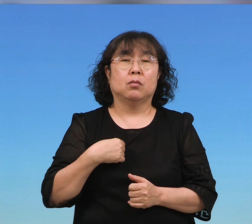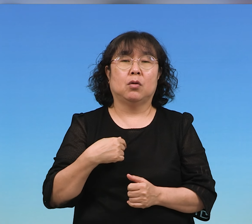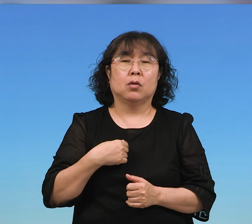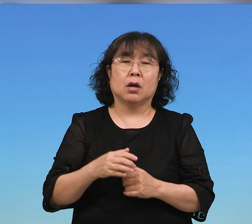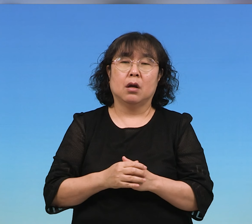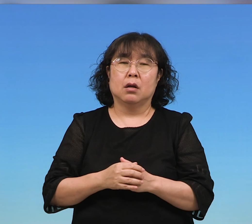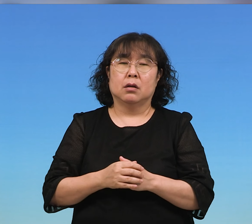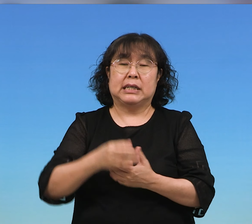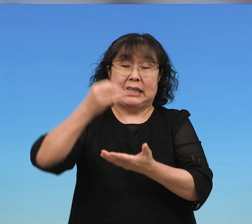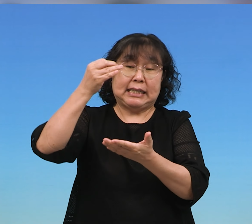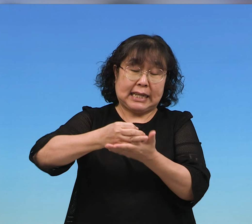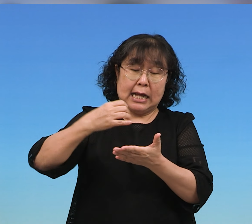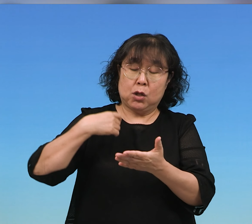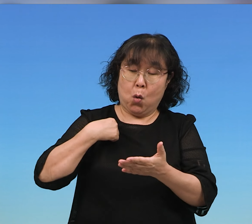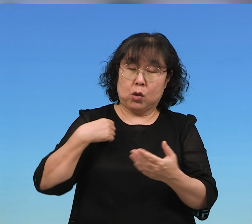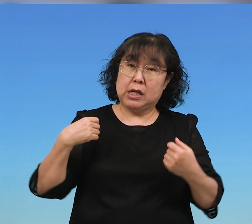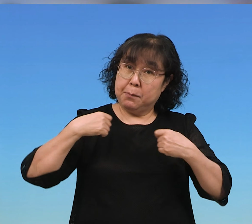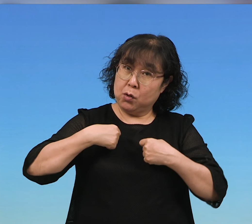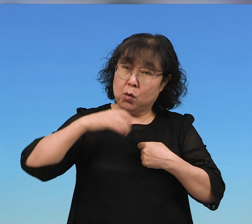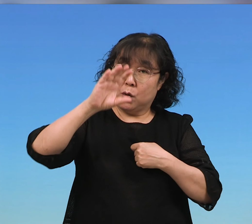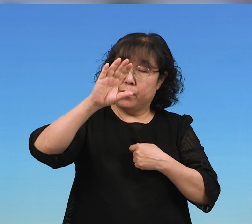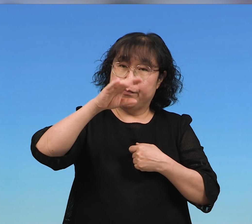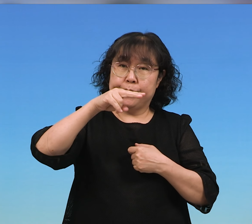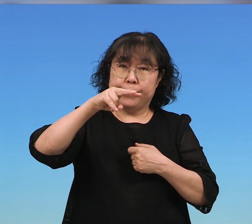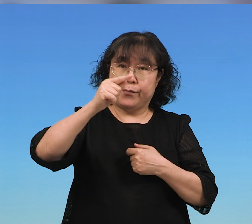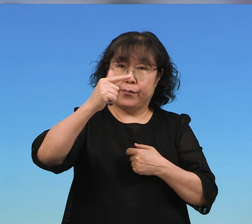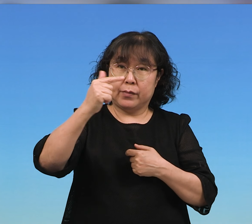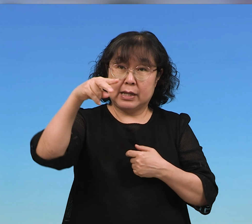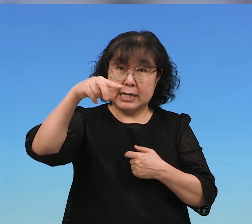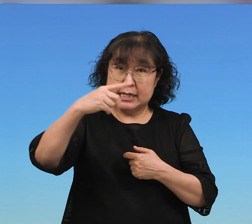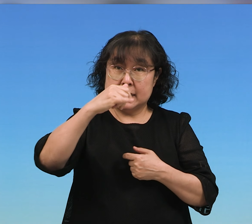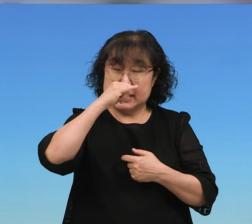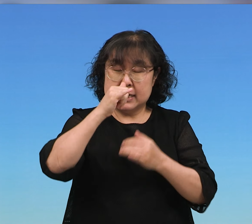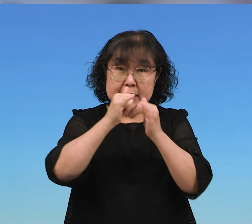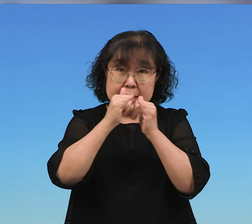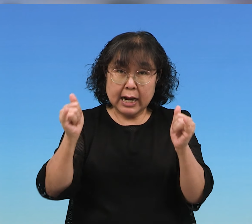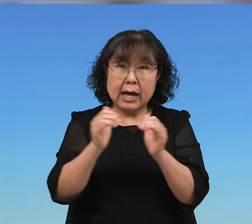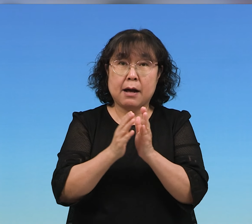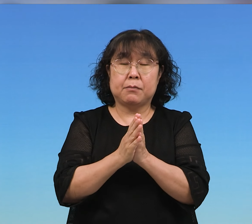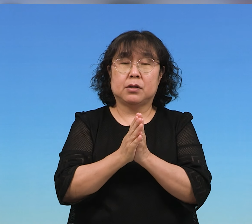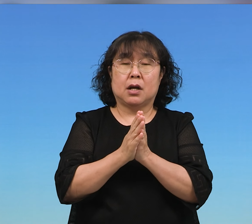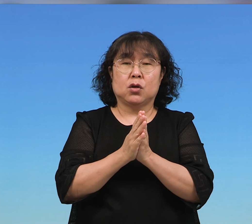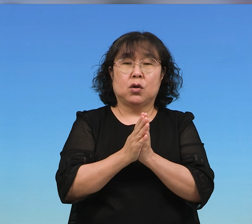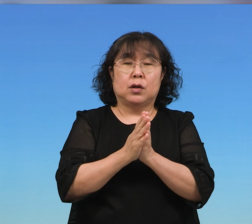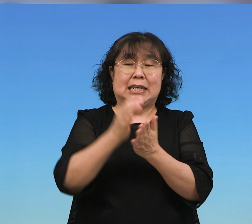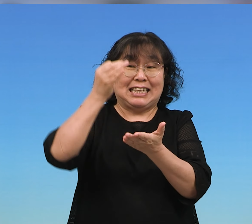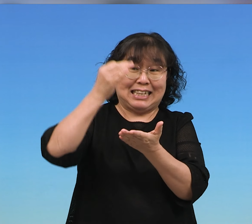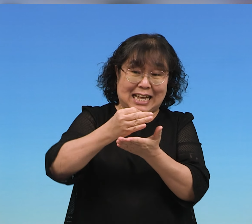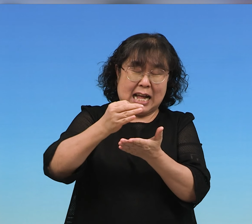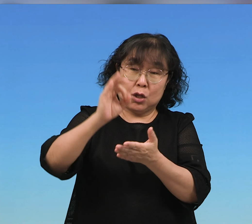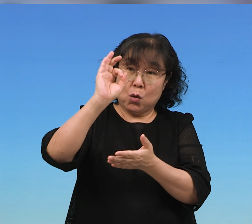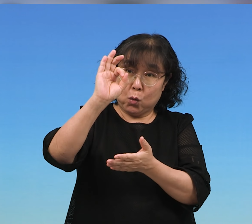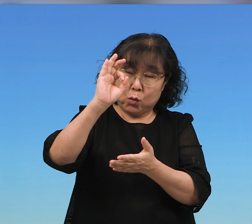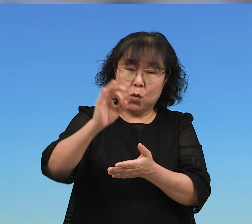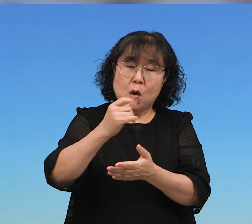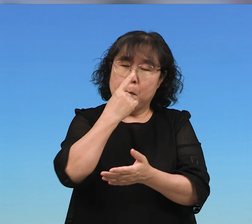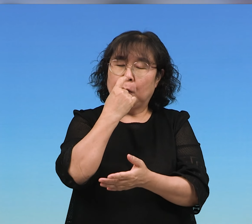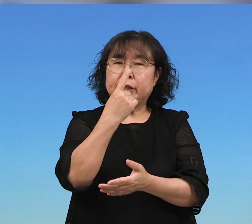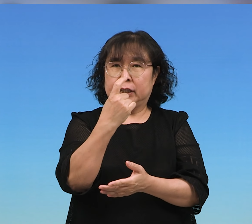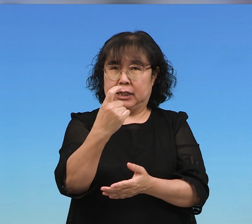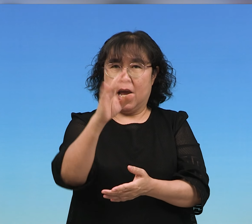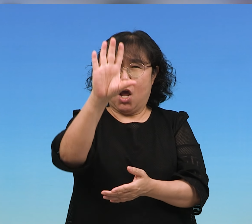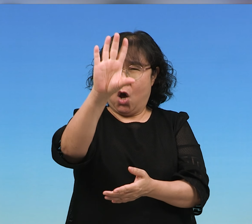별로 뭐 돈 많이 들이지 않고도요, 이 옷에 대한 안목이 있는 사람은요, 동대문 시장 가가지고 뭐 굉장히 저렴한